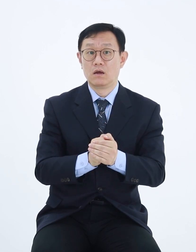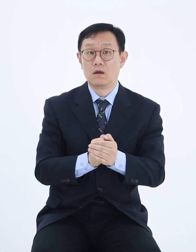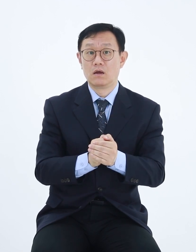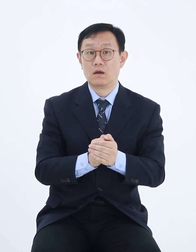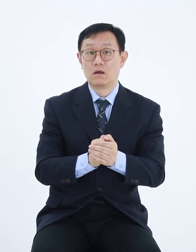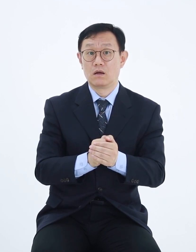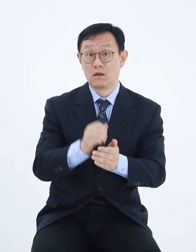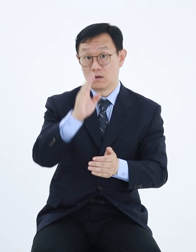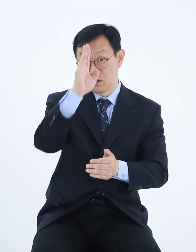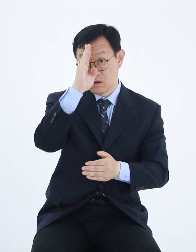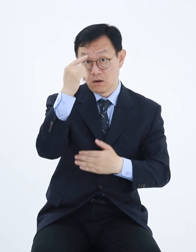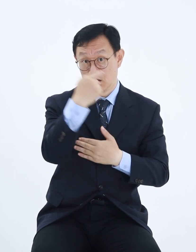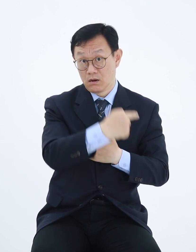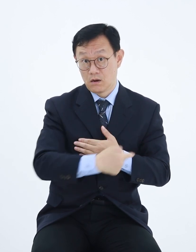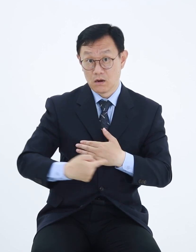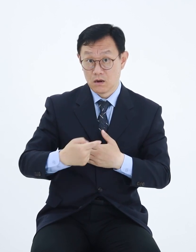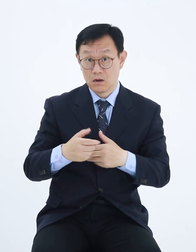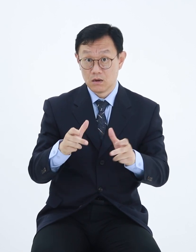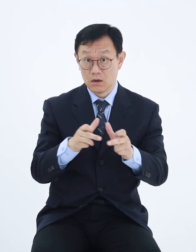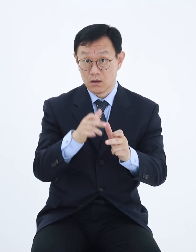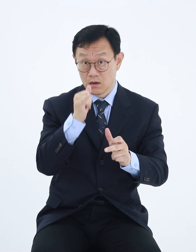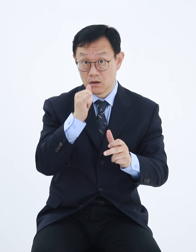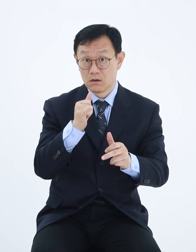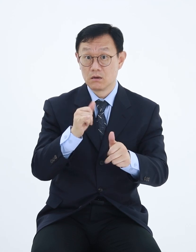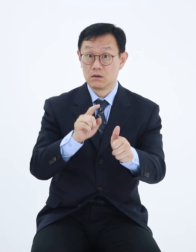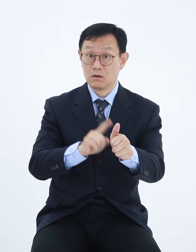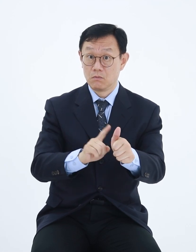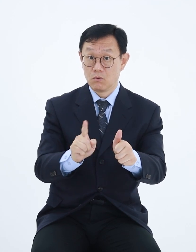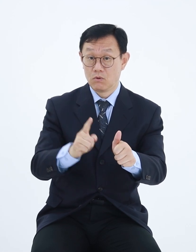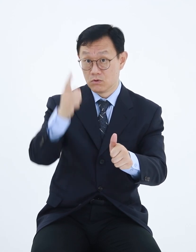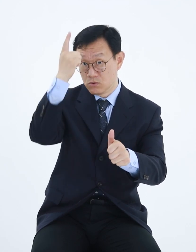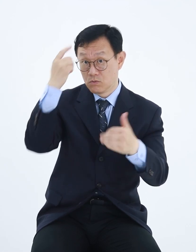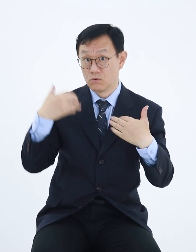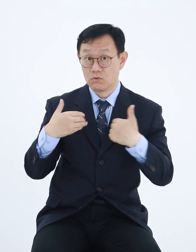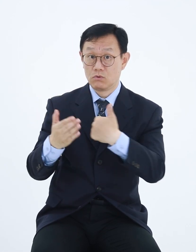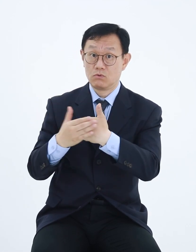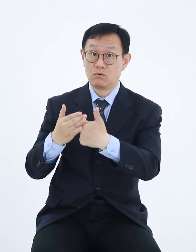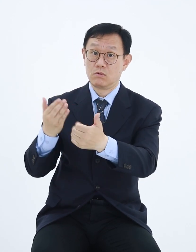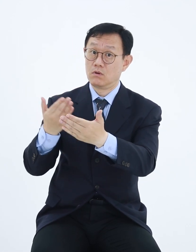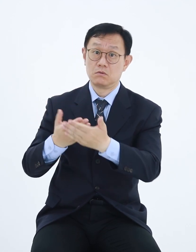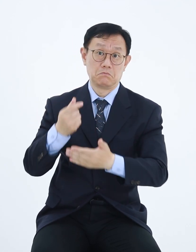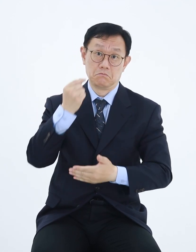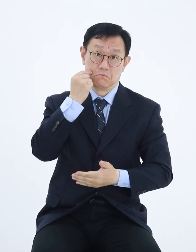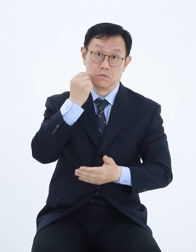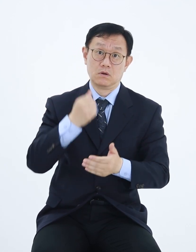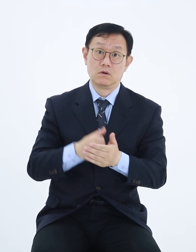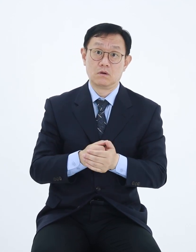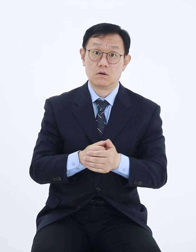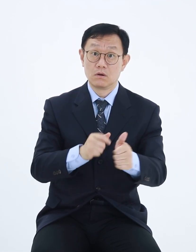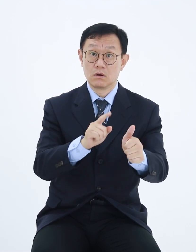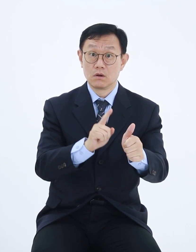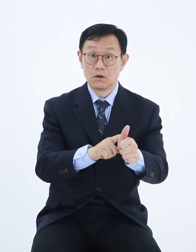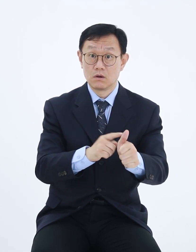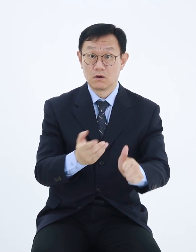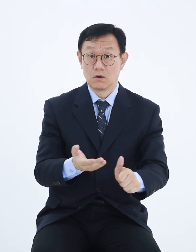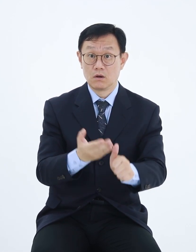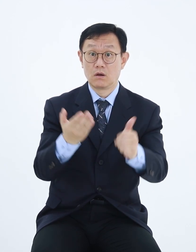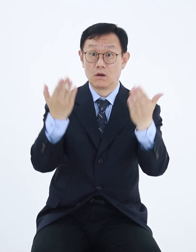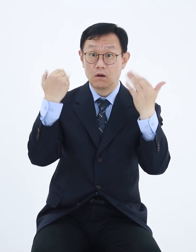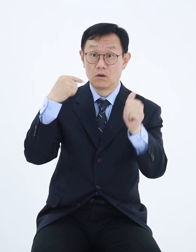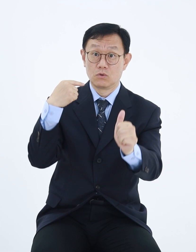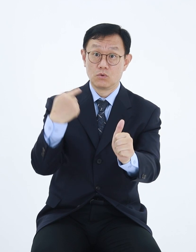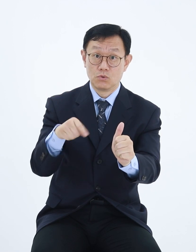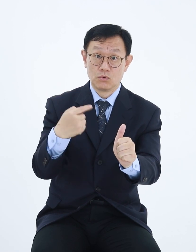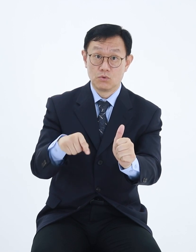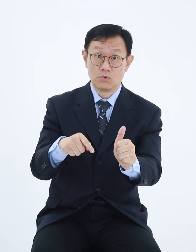알비노인데다가 신체장애까지 있는 Y군은 정부로부터 아무런 지원도 받지 못했습니다. Y군의 양육이나 교육을 위한